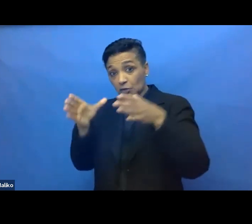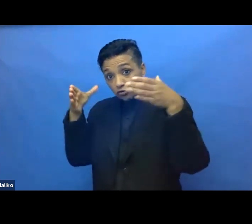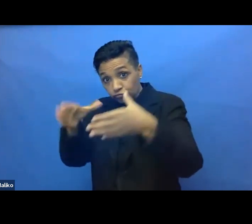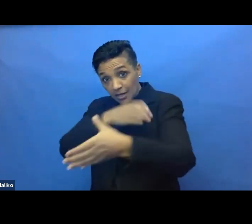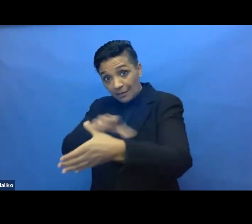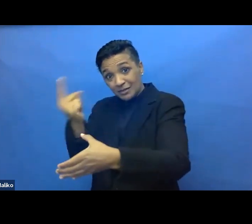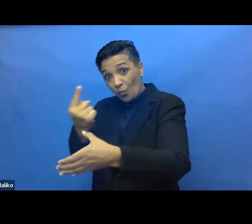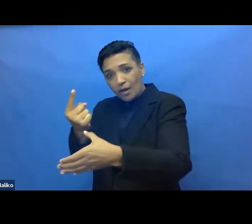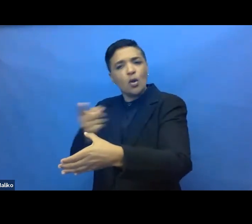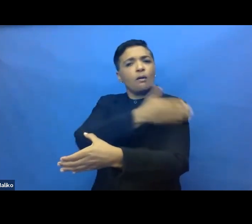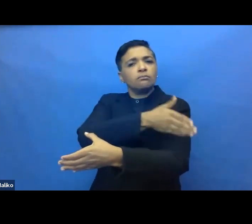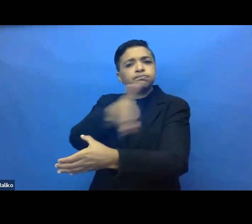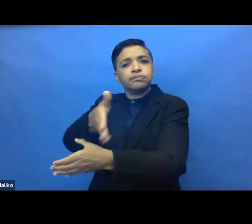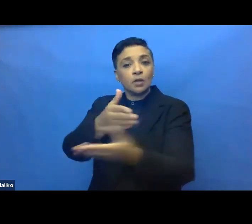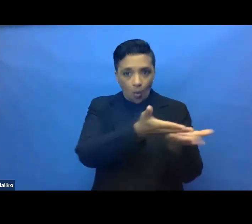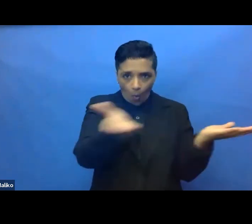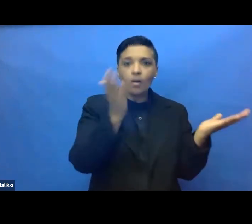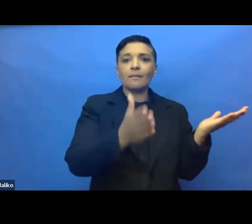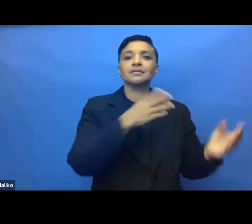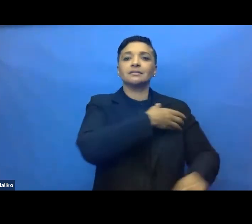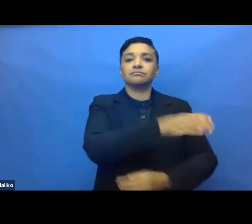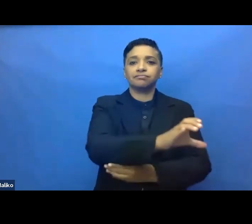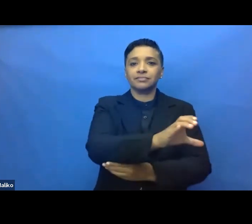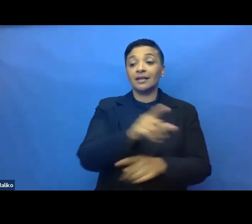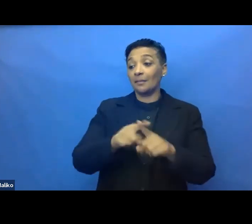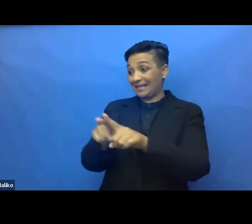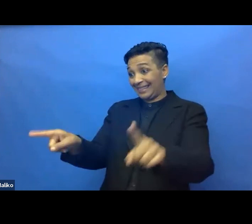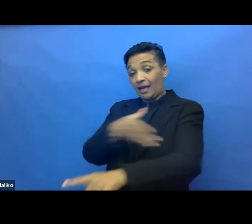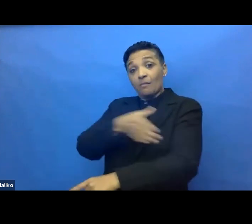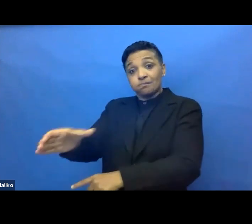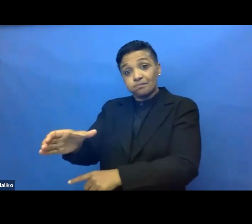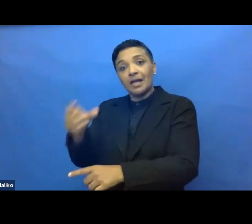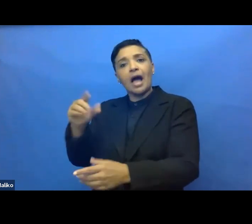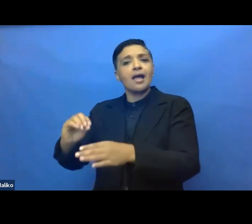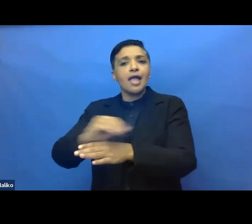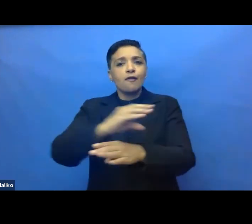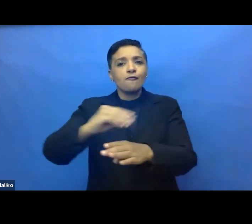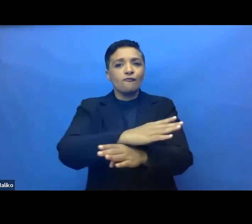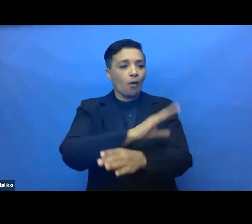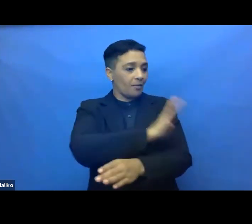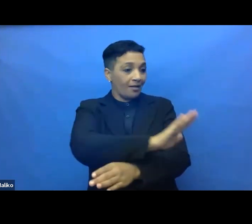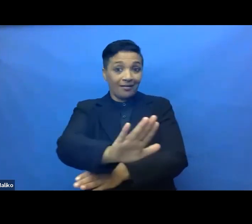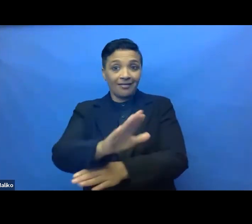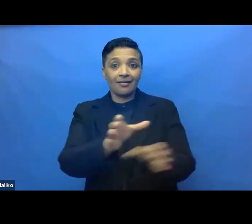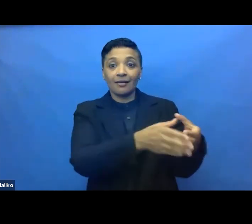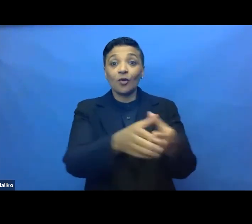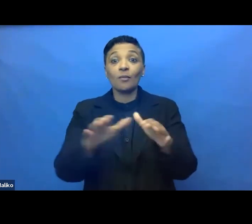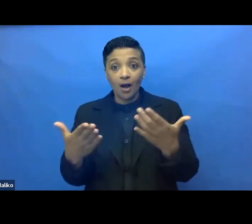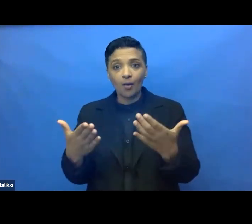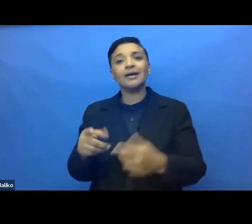droits des personnes handicapées dans leur travail. Mais la communauté des personnes handicapées